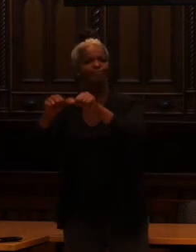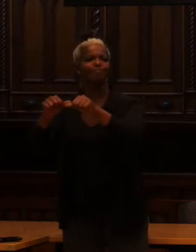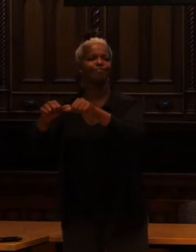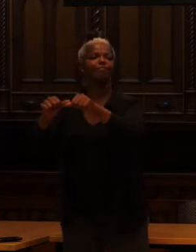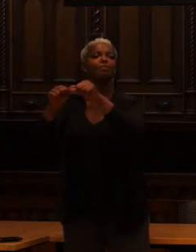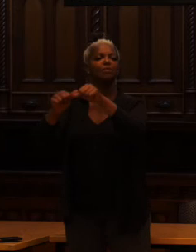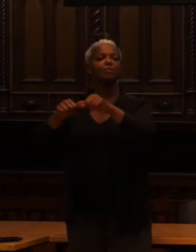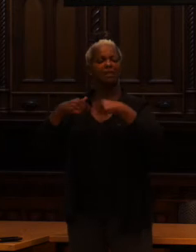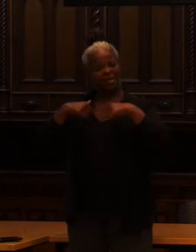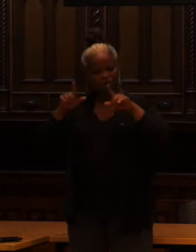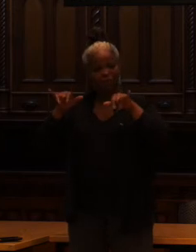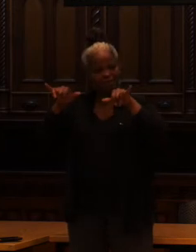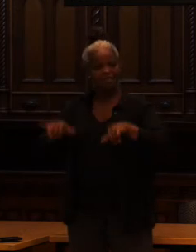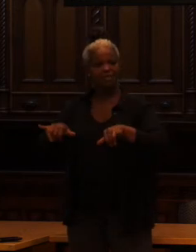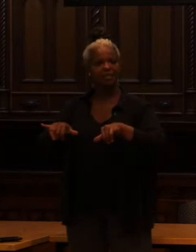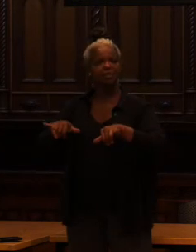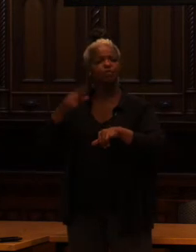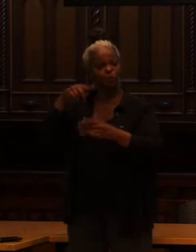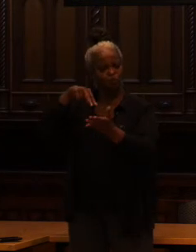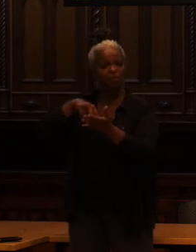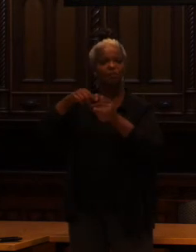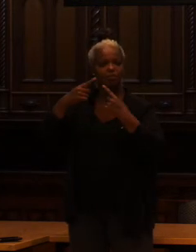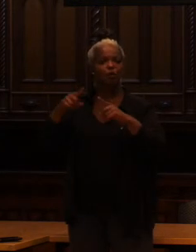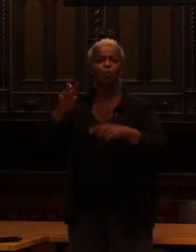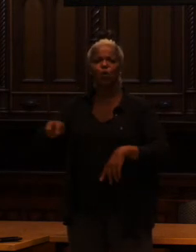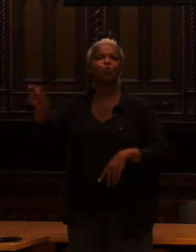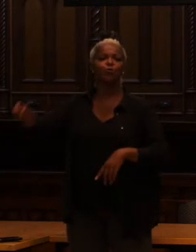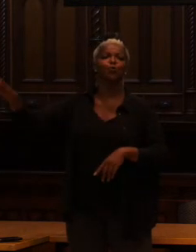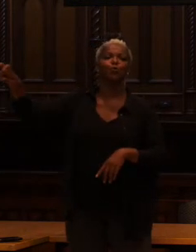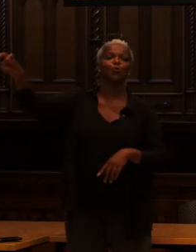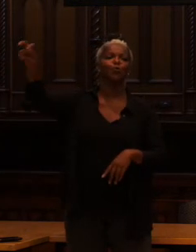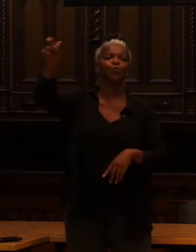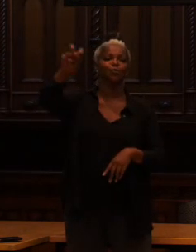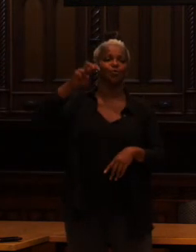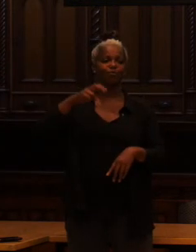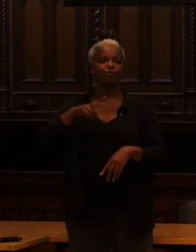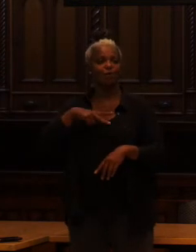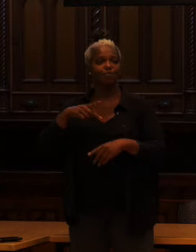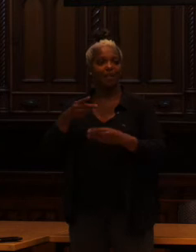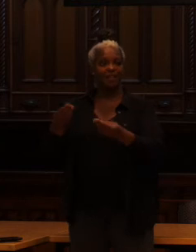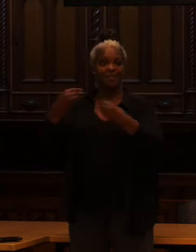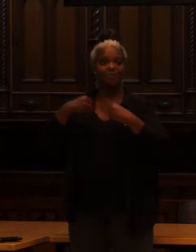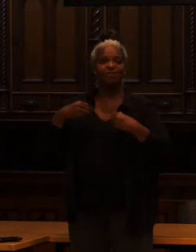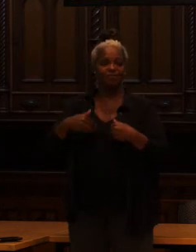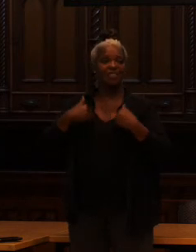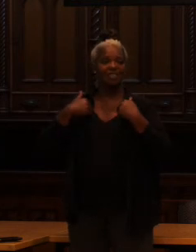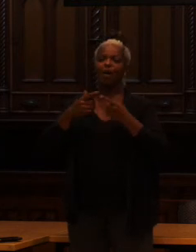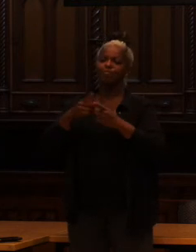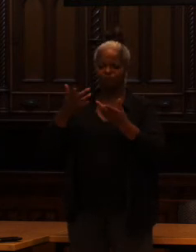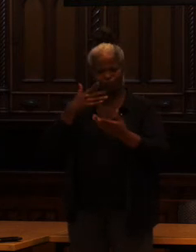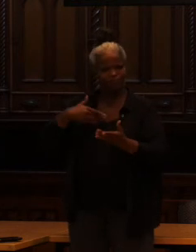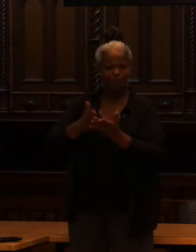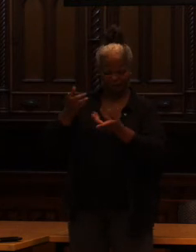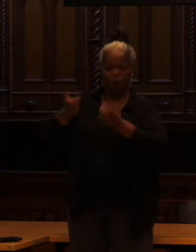aventure. Notre existence est un cadeau reçu, celui de pouvoir s'accomplir pour être